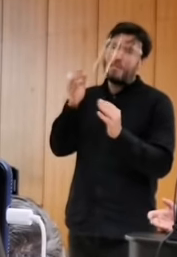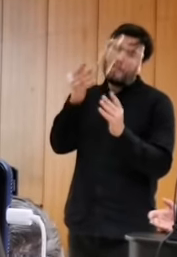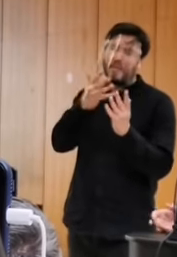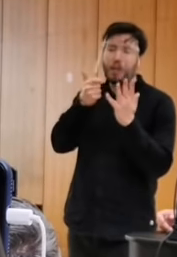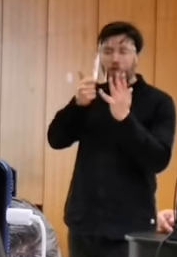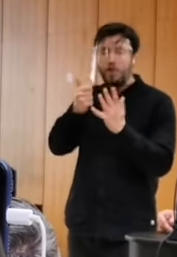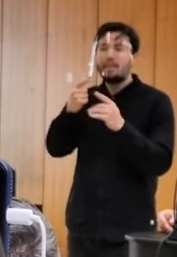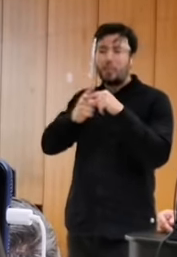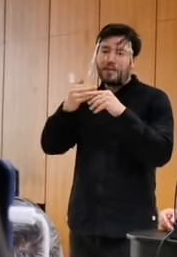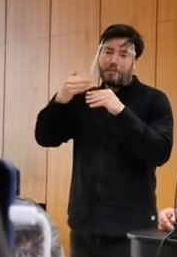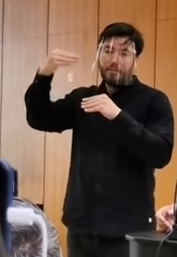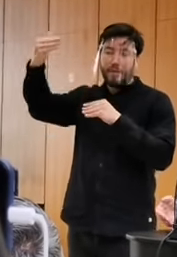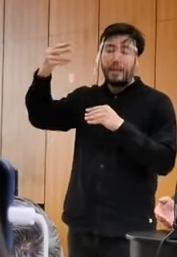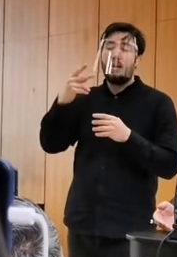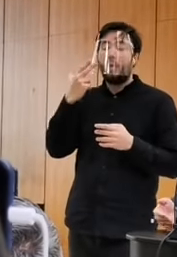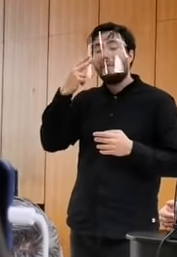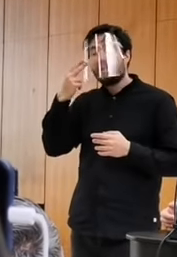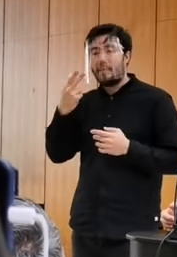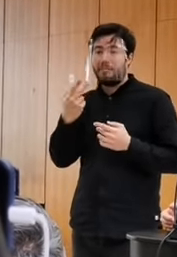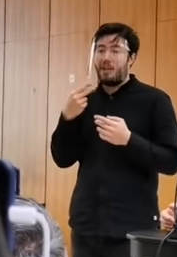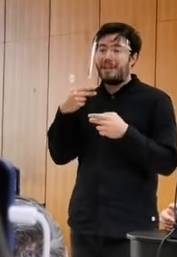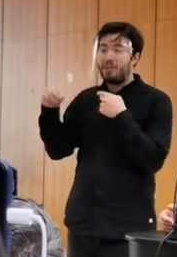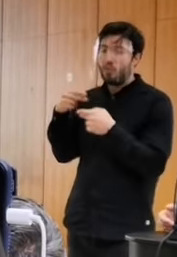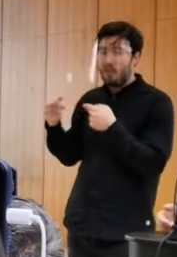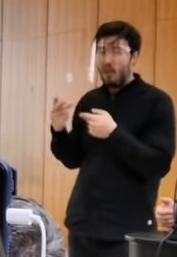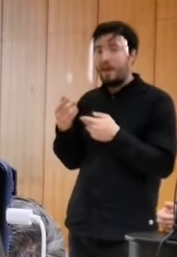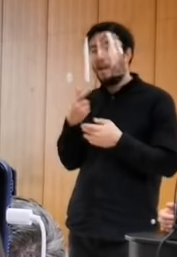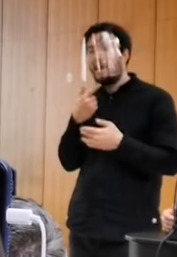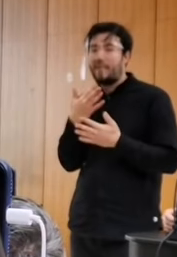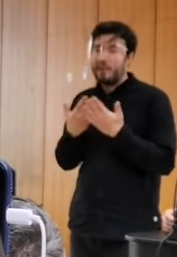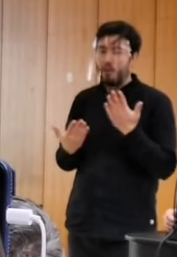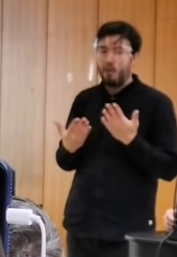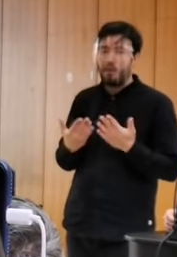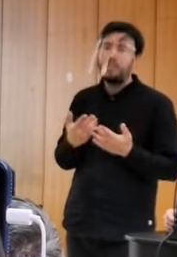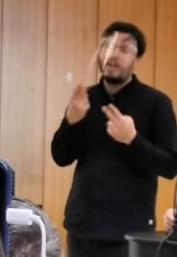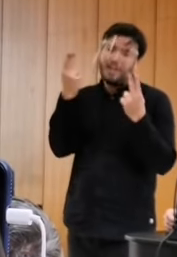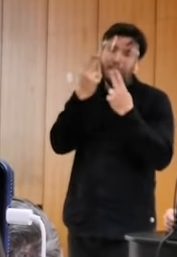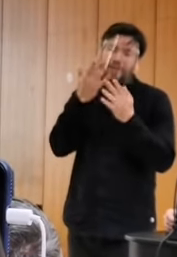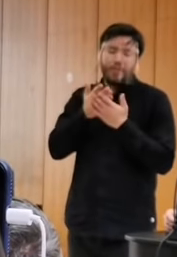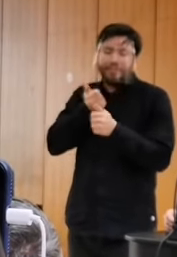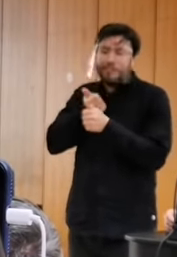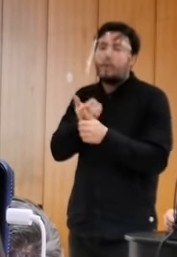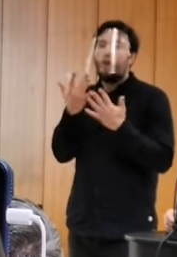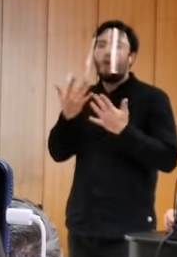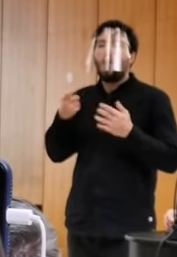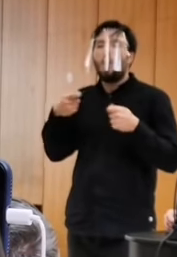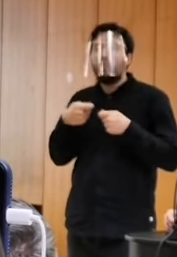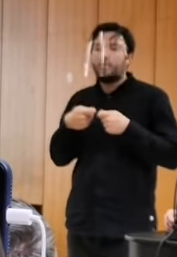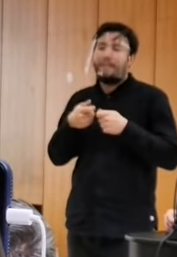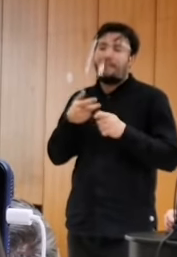tak uvidíme, ako prebehnú tie diskusie. Naozaj je to priamo úmerné aj o to, že koľko tých vakcín máme. Čiže tá kapacita